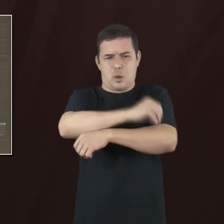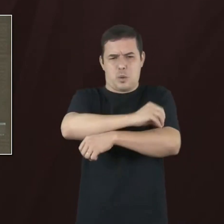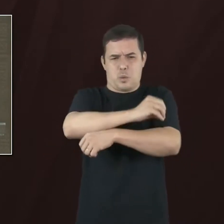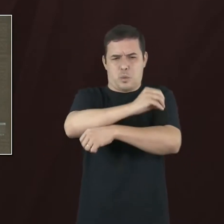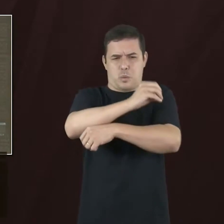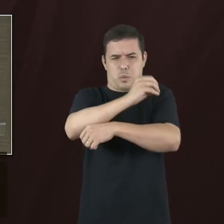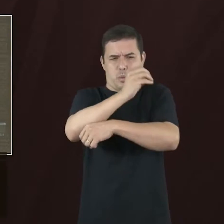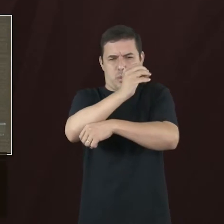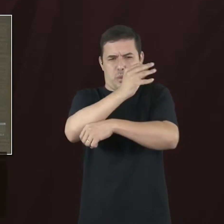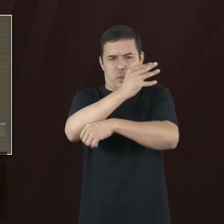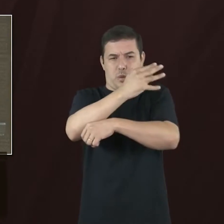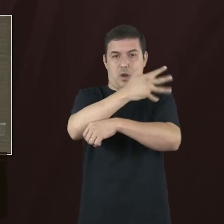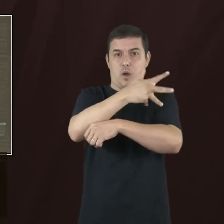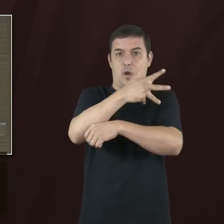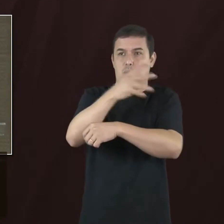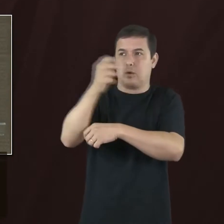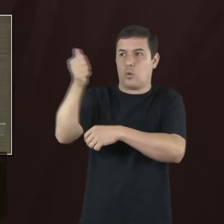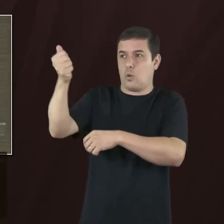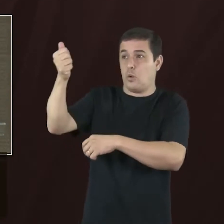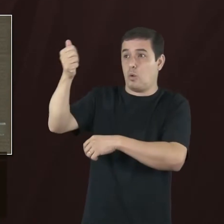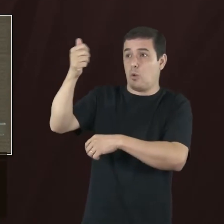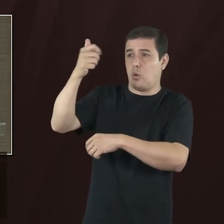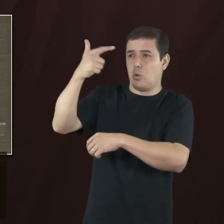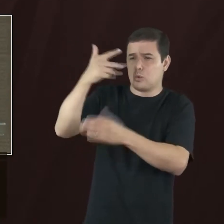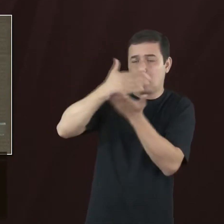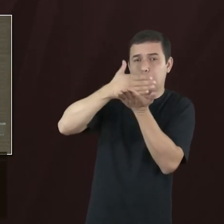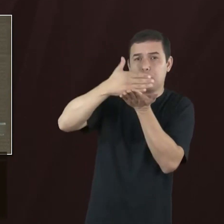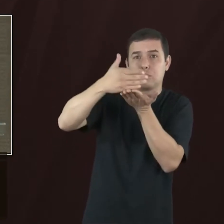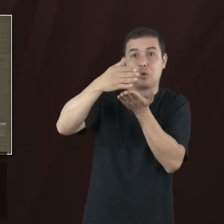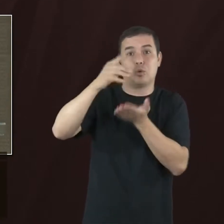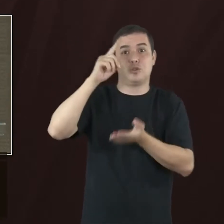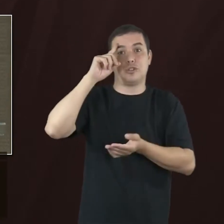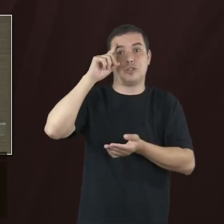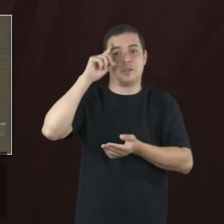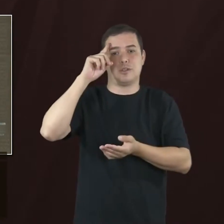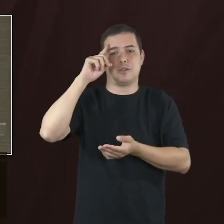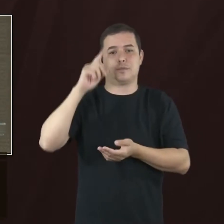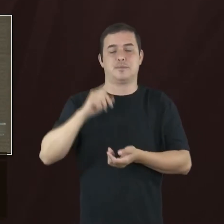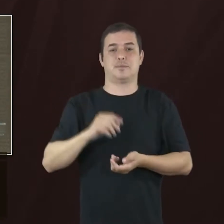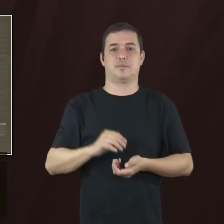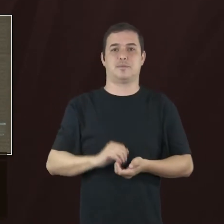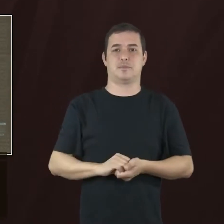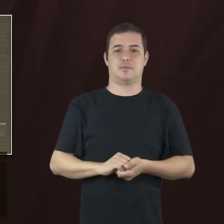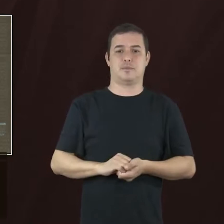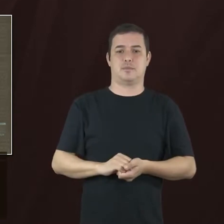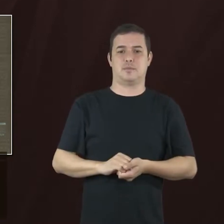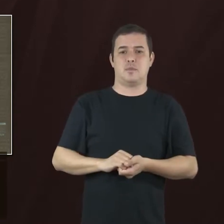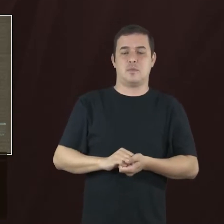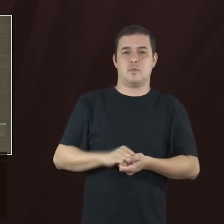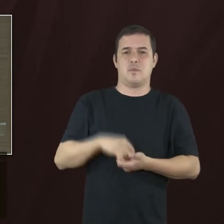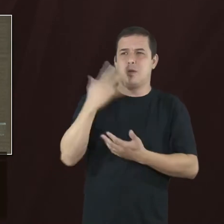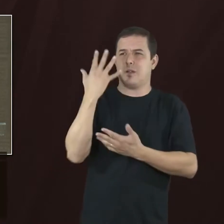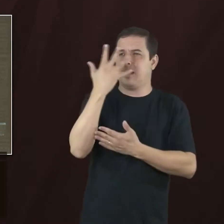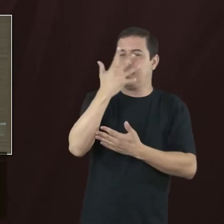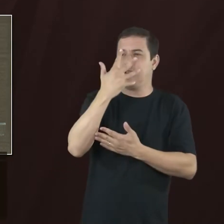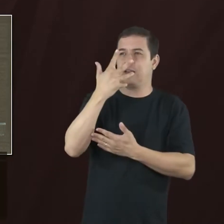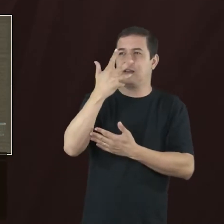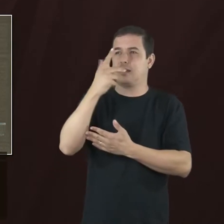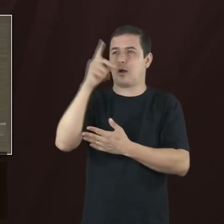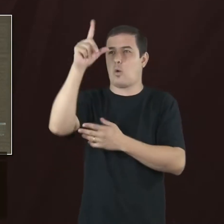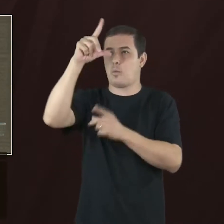a luz do alvorecer, como a luz da aurora, linda como a